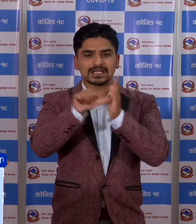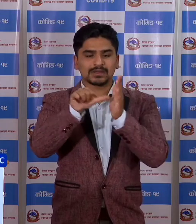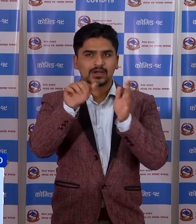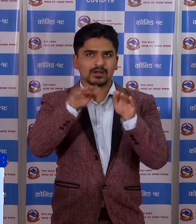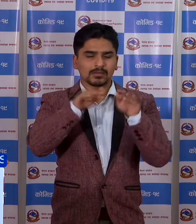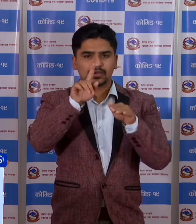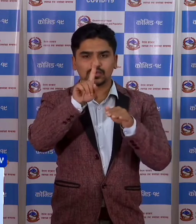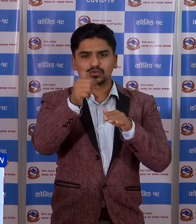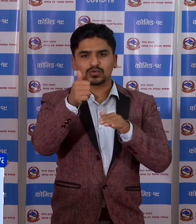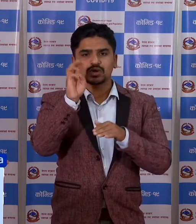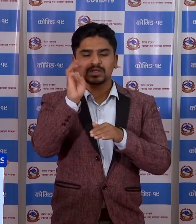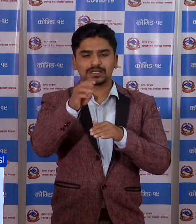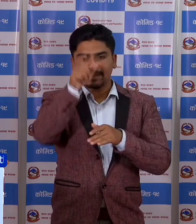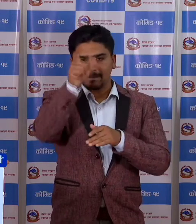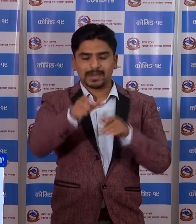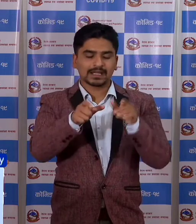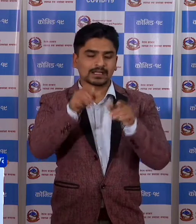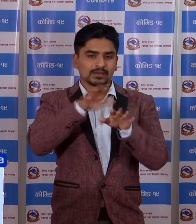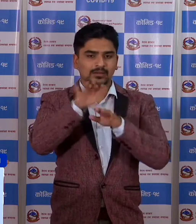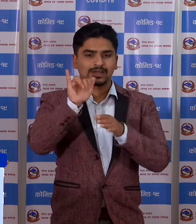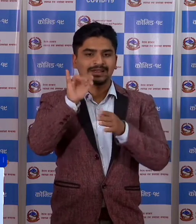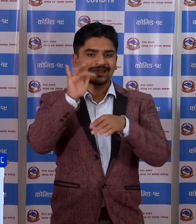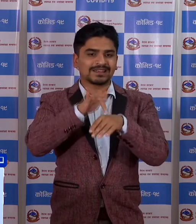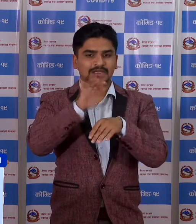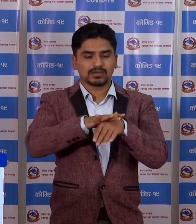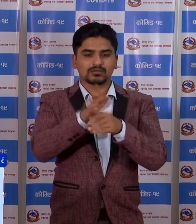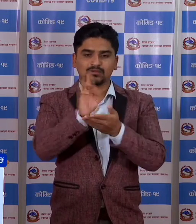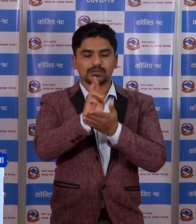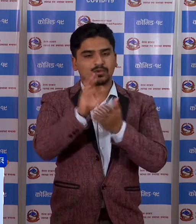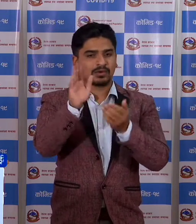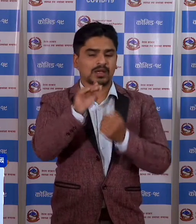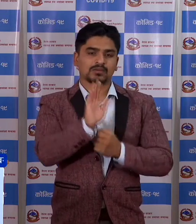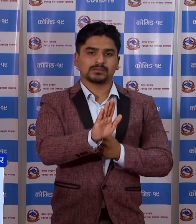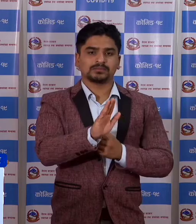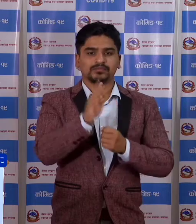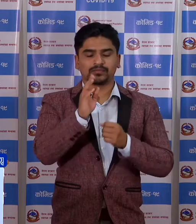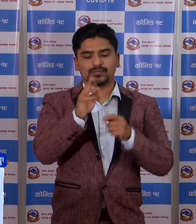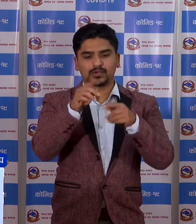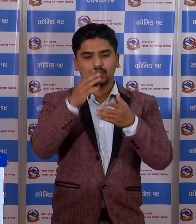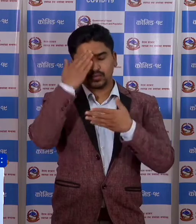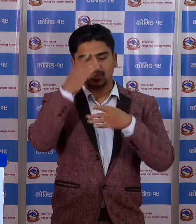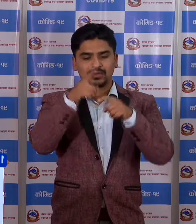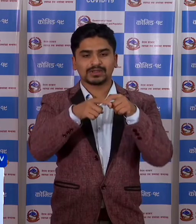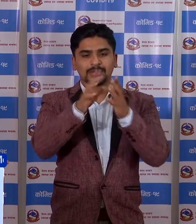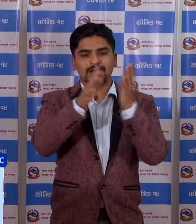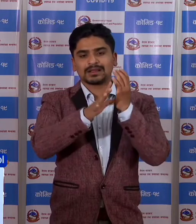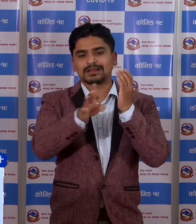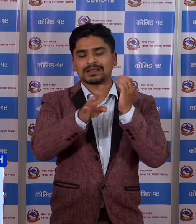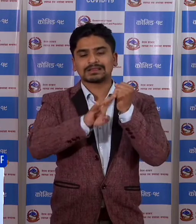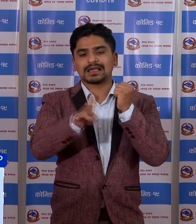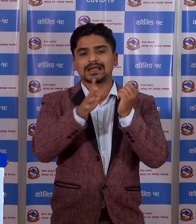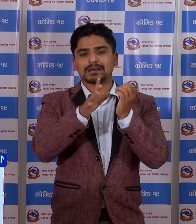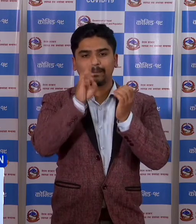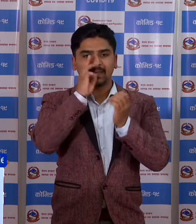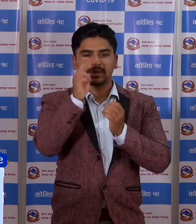लगभग 16,000 व्यक्तिहरूमा को हारिमा डेङ्गेको रोगको रिपोर्ट रोग नियन्त्रण महाशाखामा भएको छ,